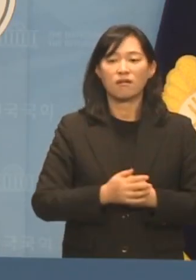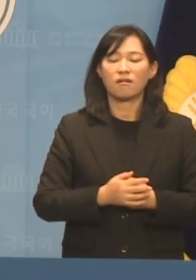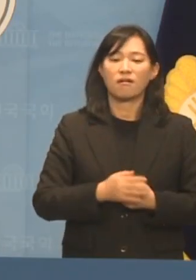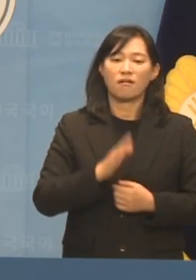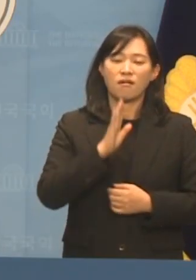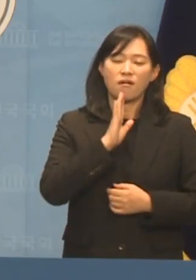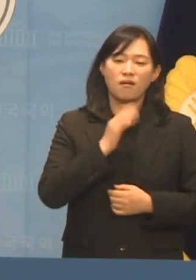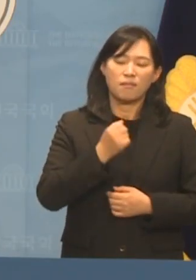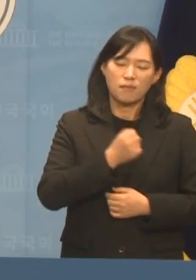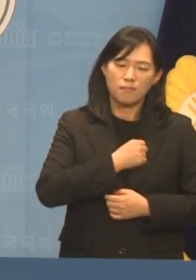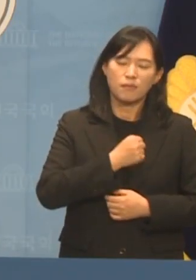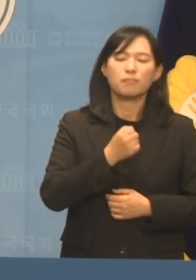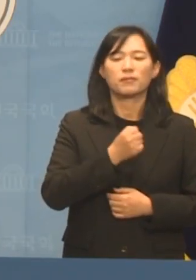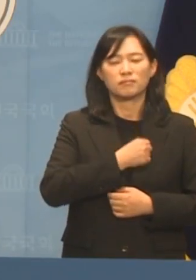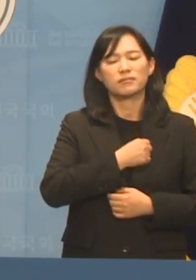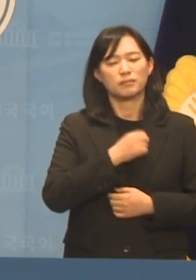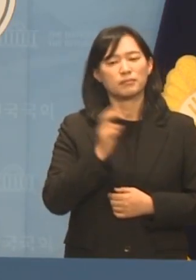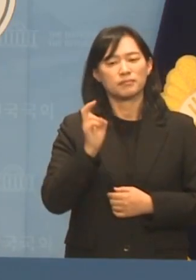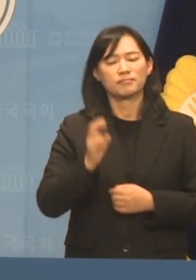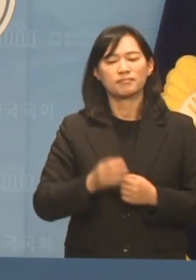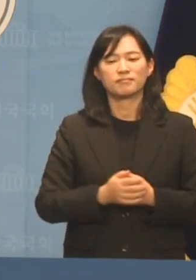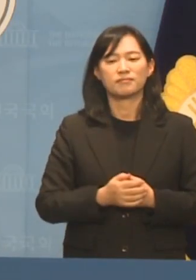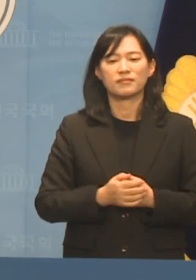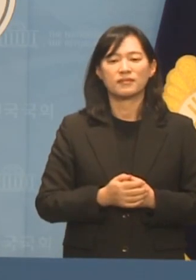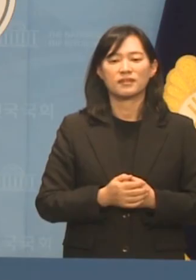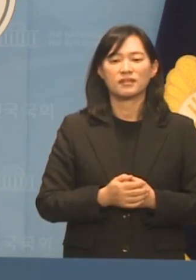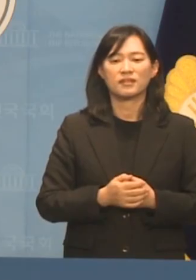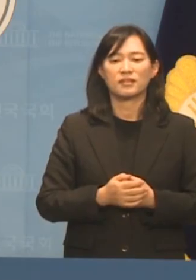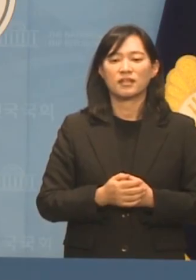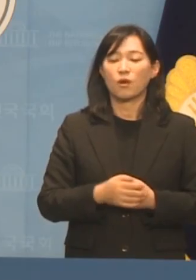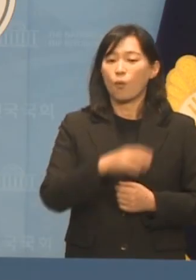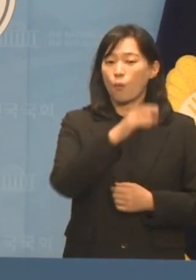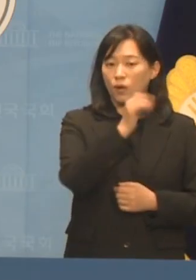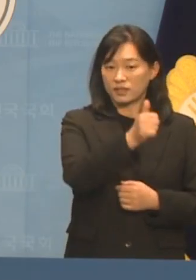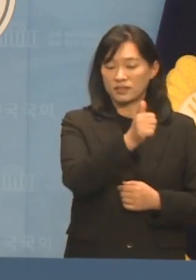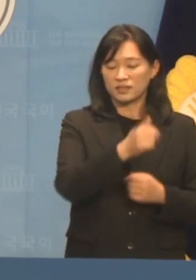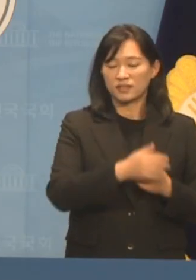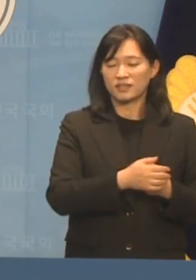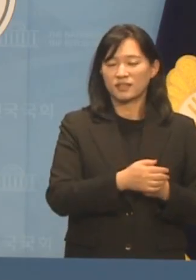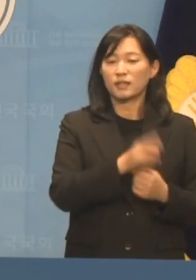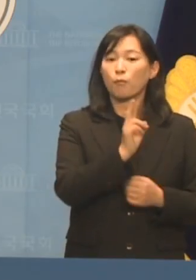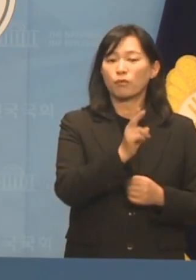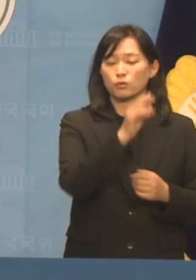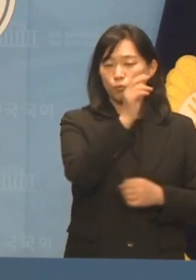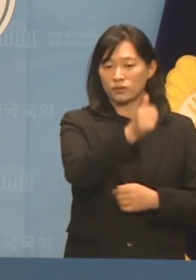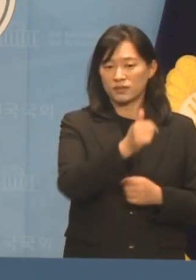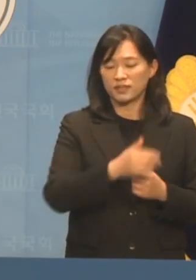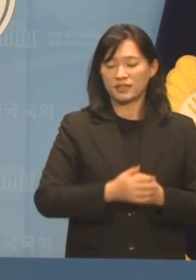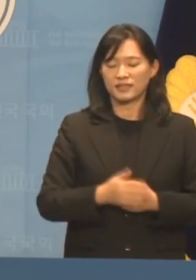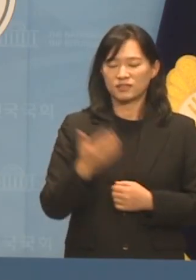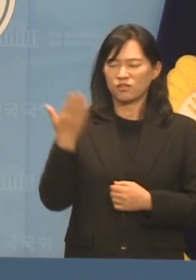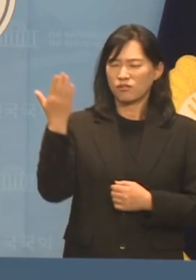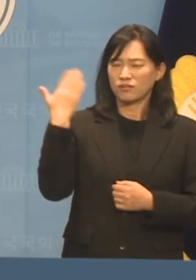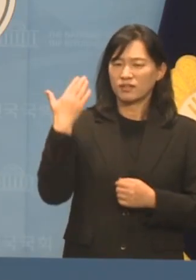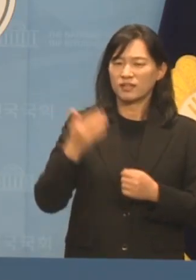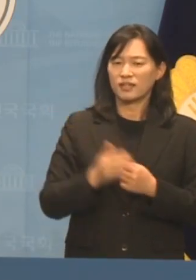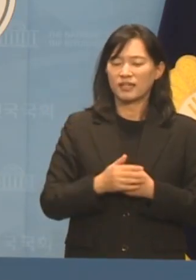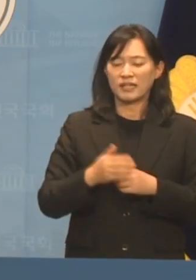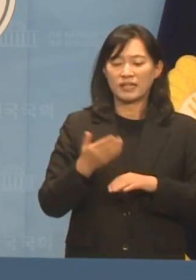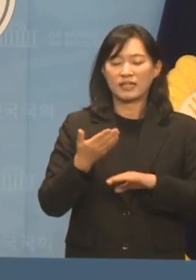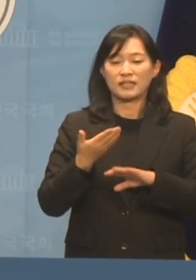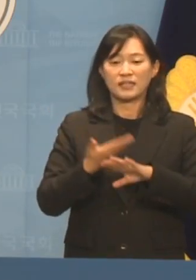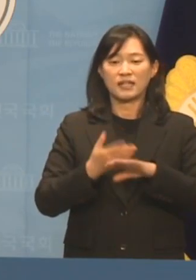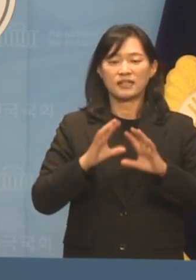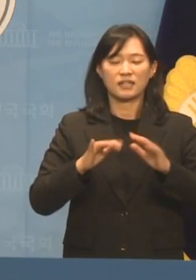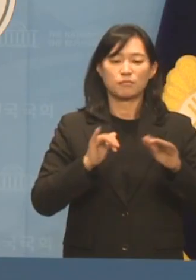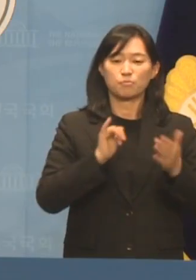속이 좀 갑갑했을 텐데요. 김병주 회장이 그 직전에 출국하면서